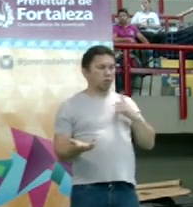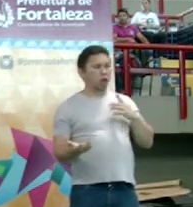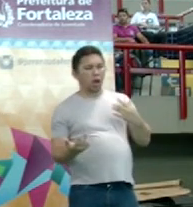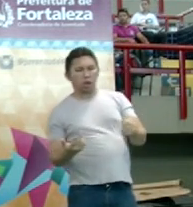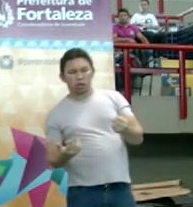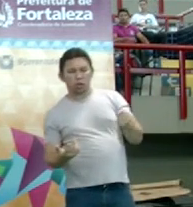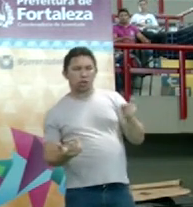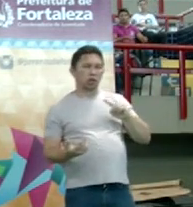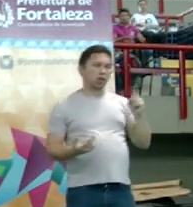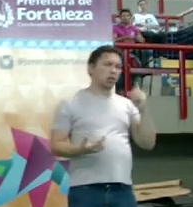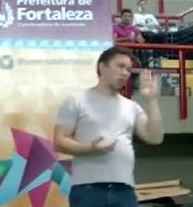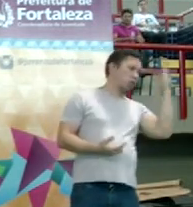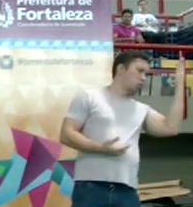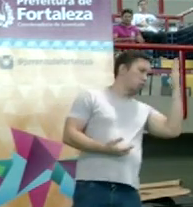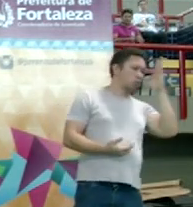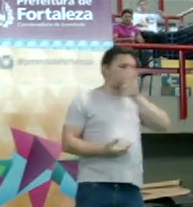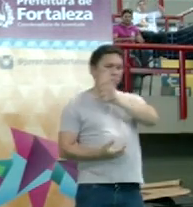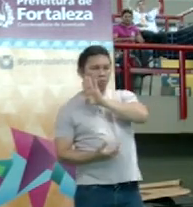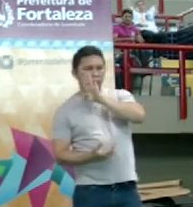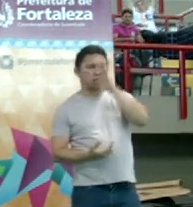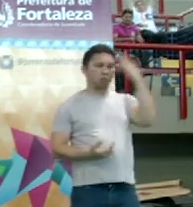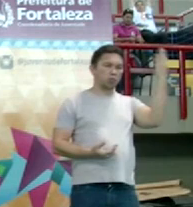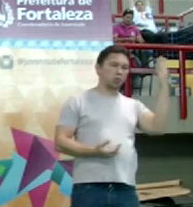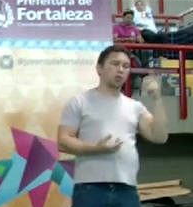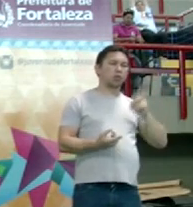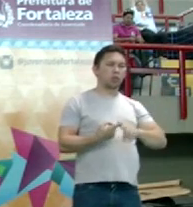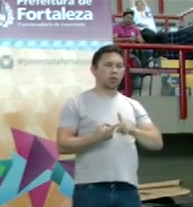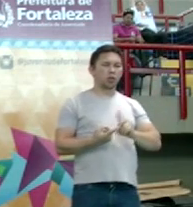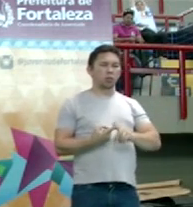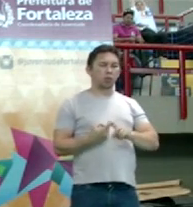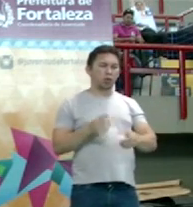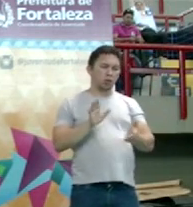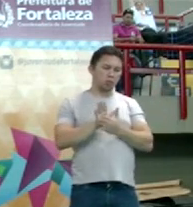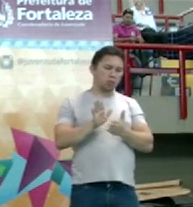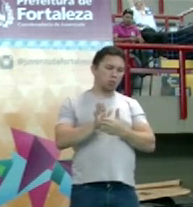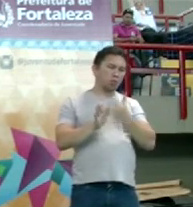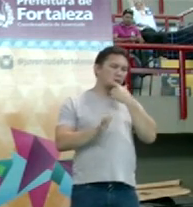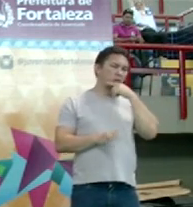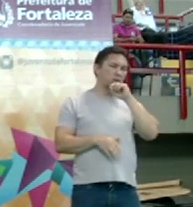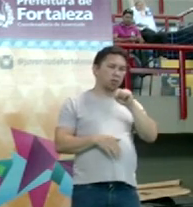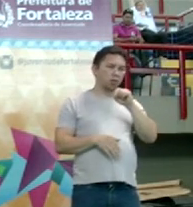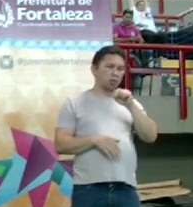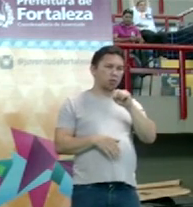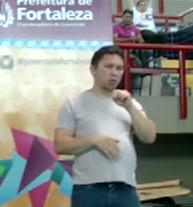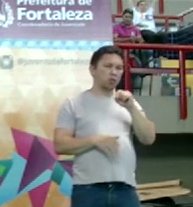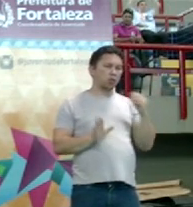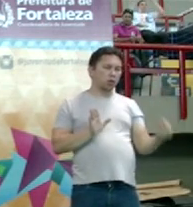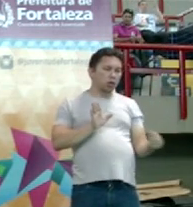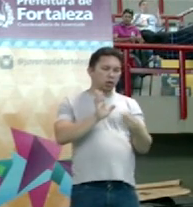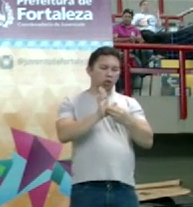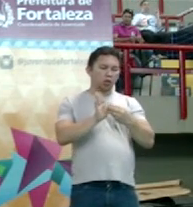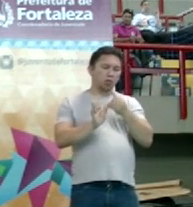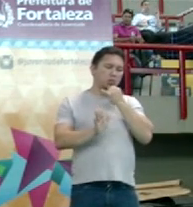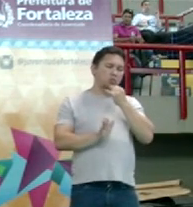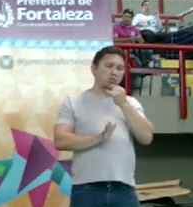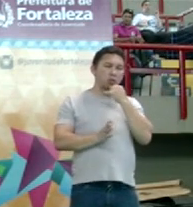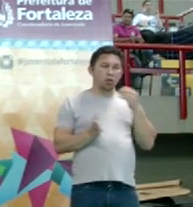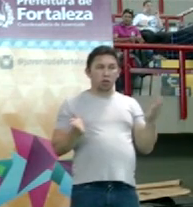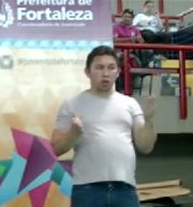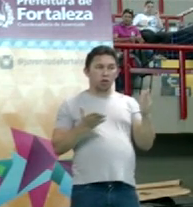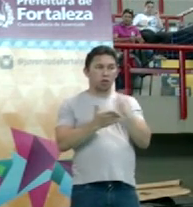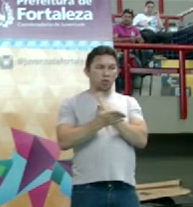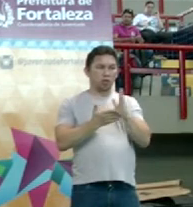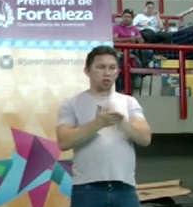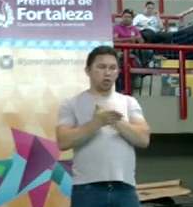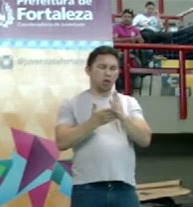hora uma coisa, uma hora outra. E eu proponho aí que está sendo colocado. Por exemplo, eu botei